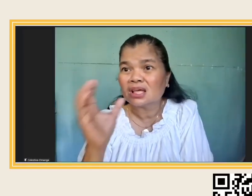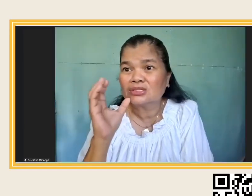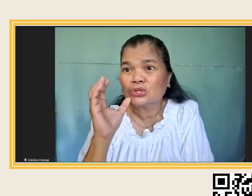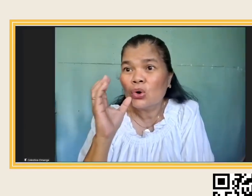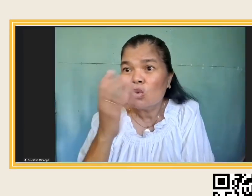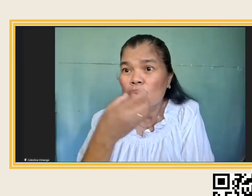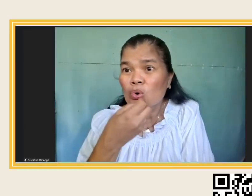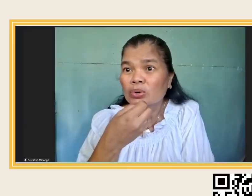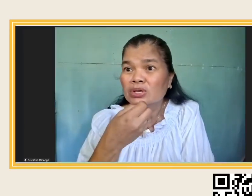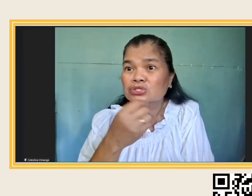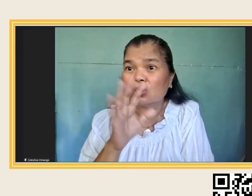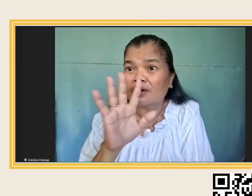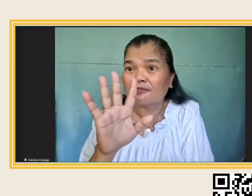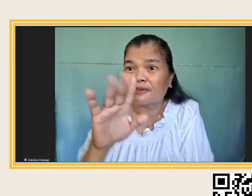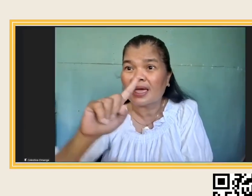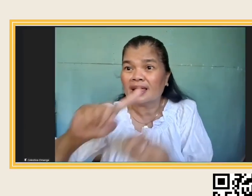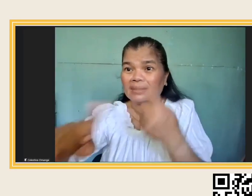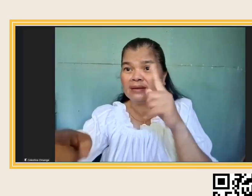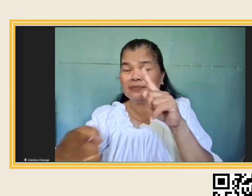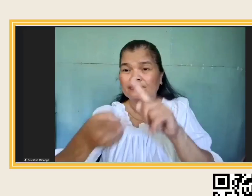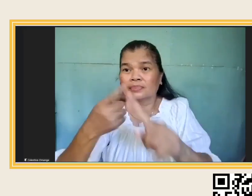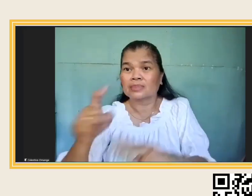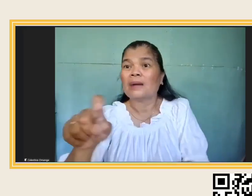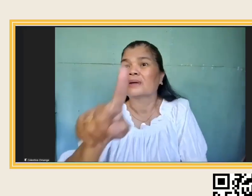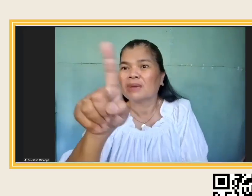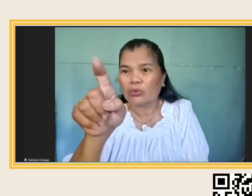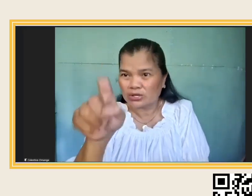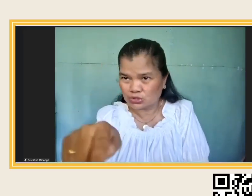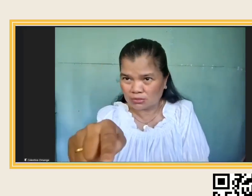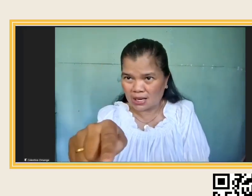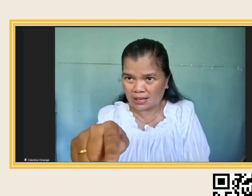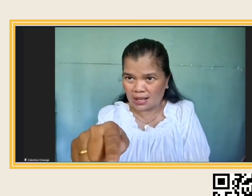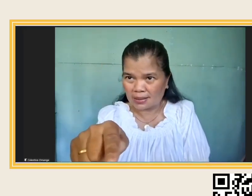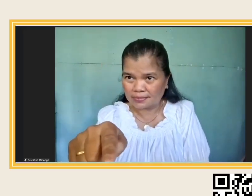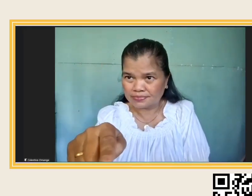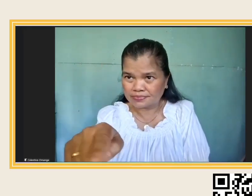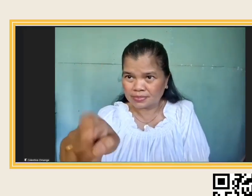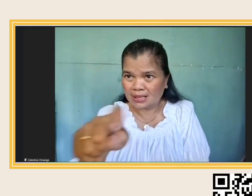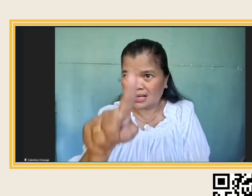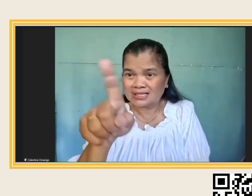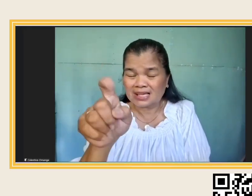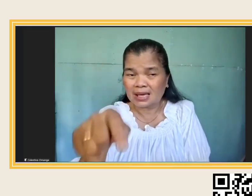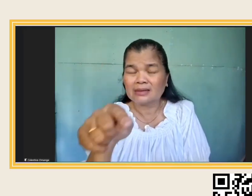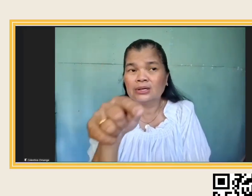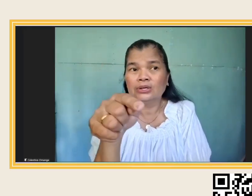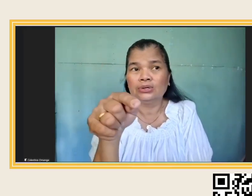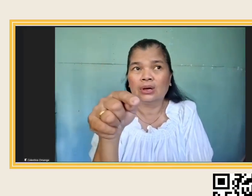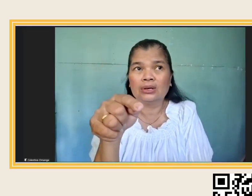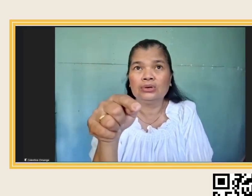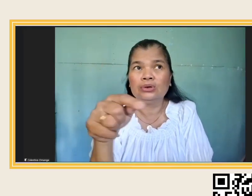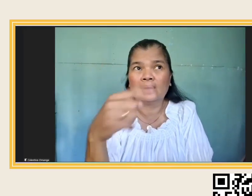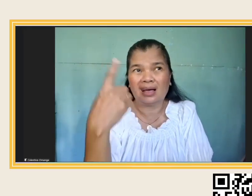sa sentence, who is your friend? Dapat may question mark ka. Kasi,